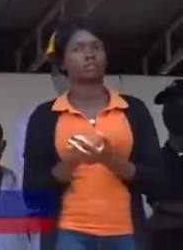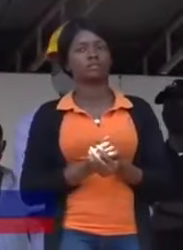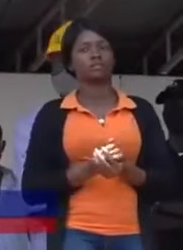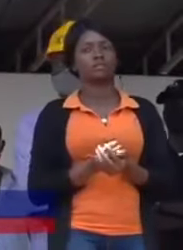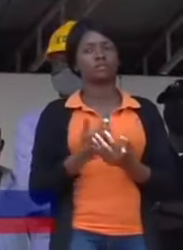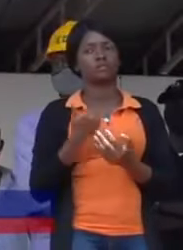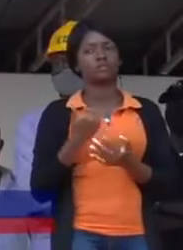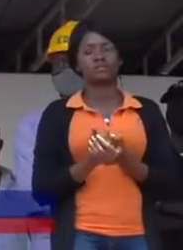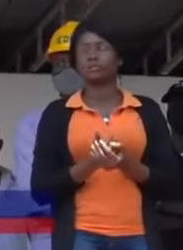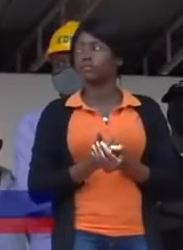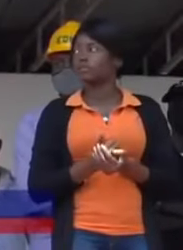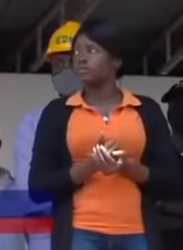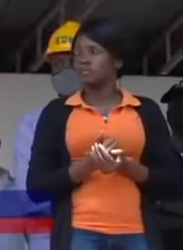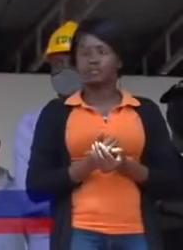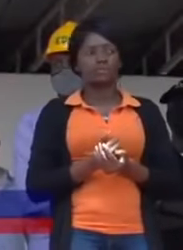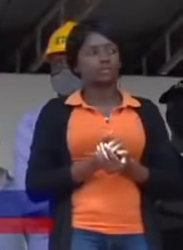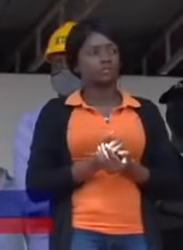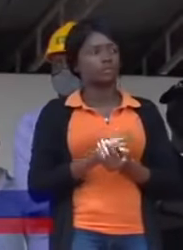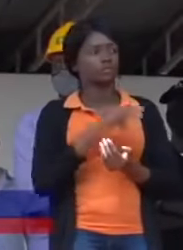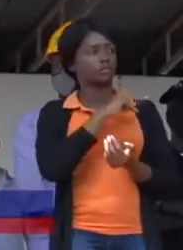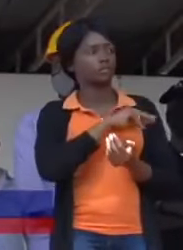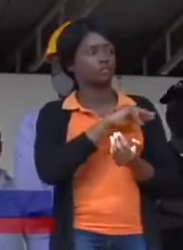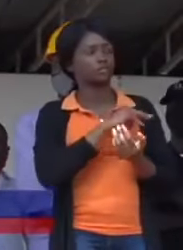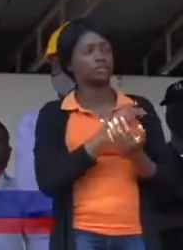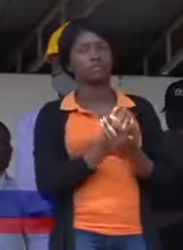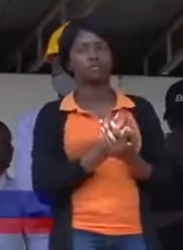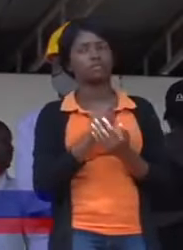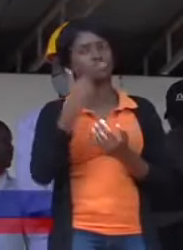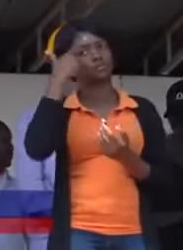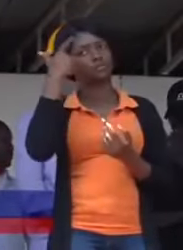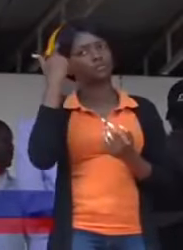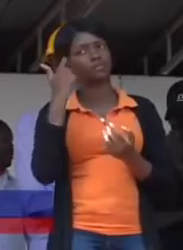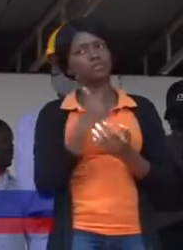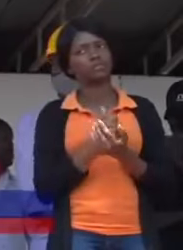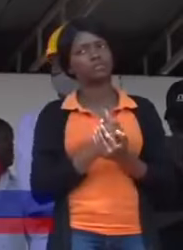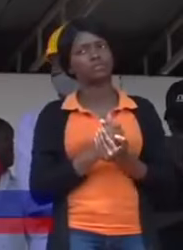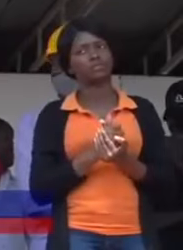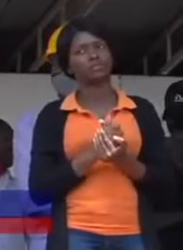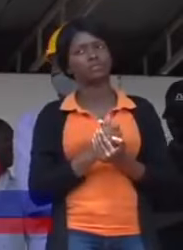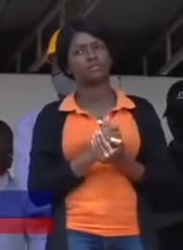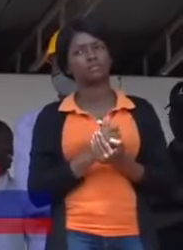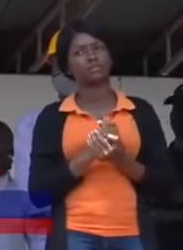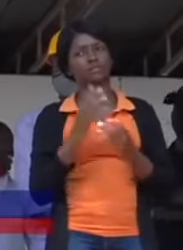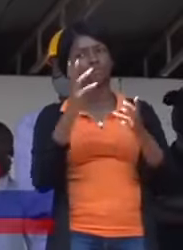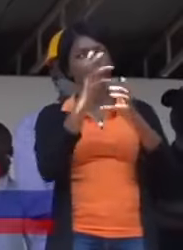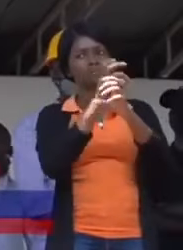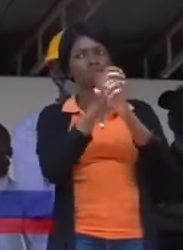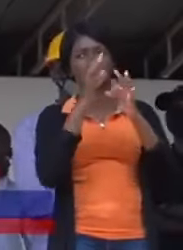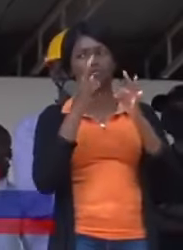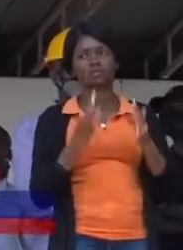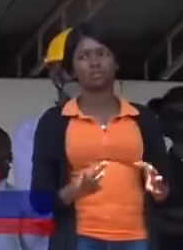là? Oui. Ministre Zéphirin, parce que je prends décision